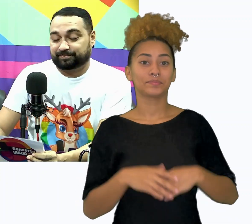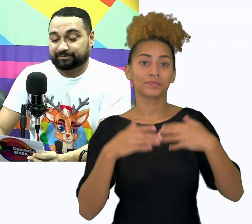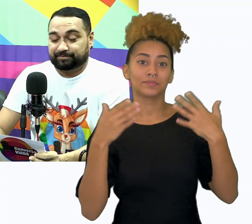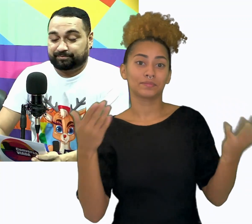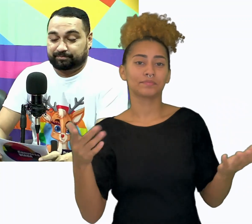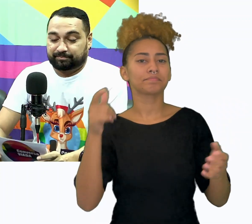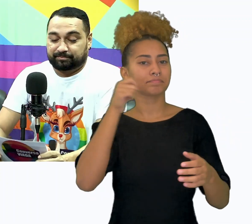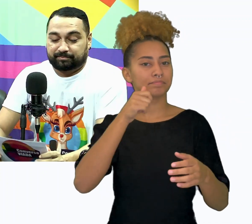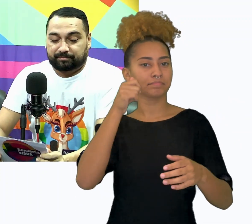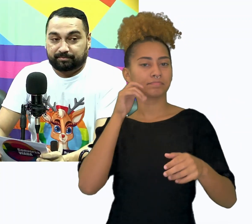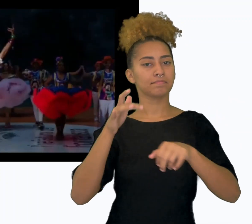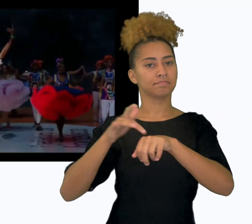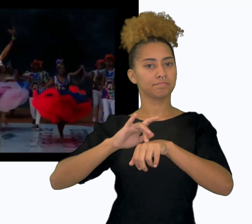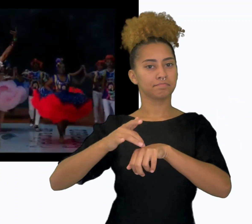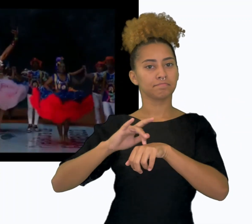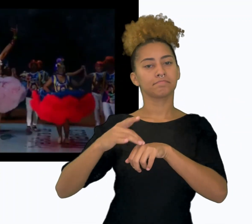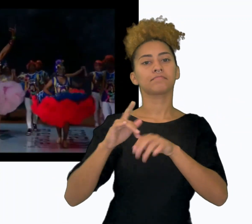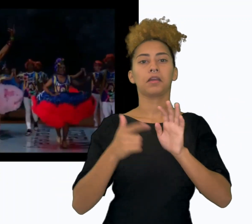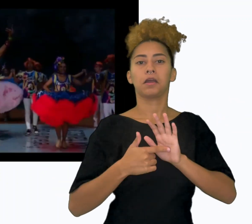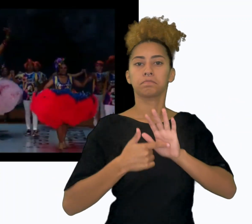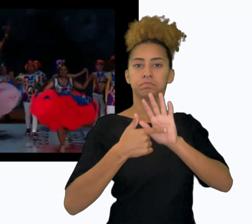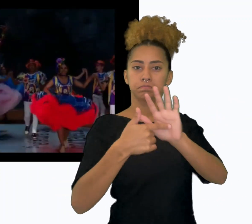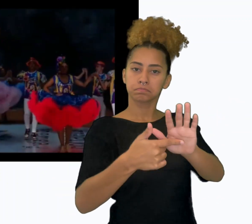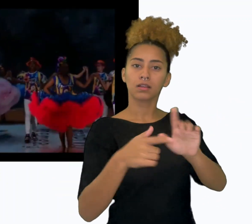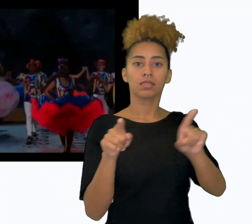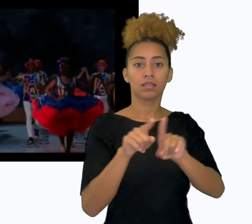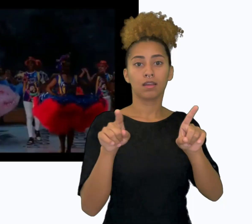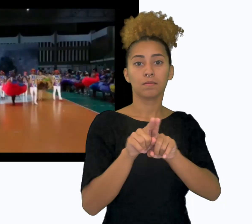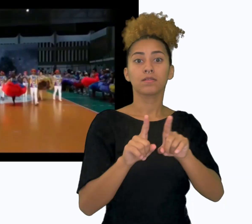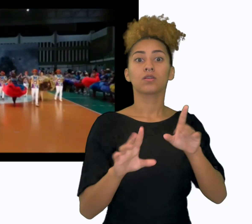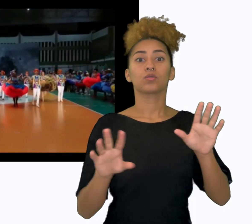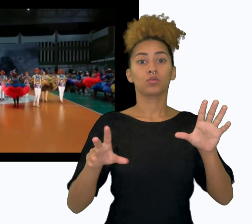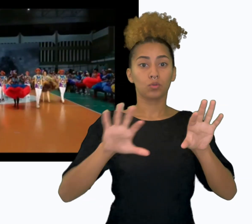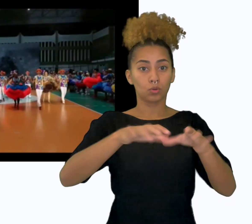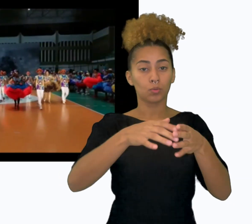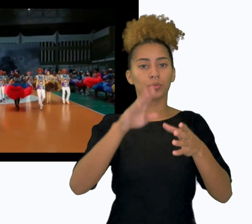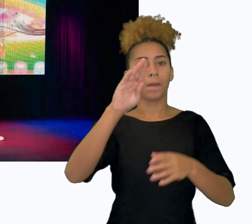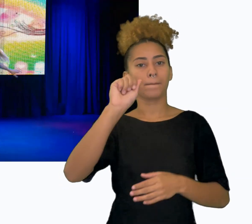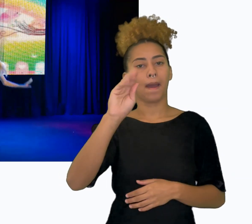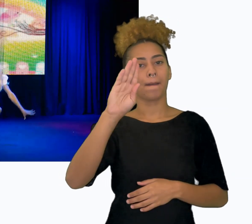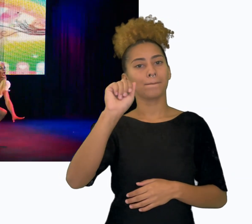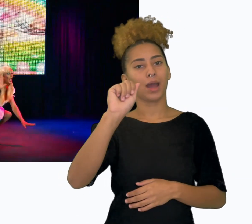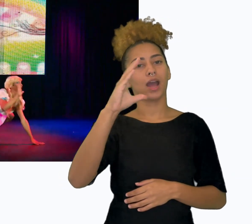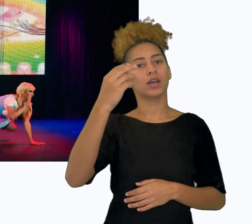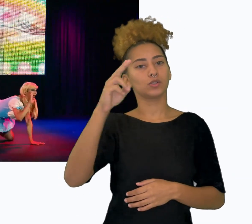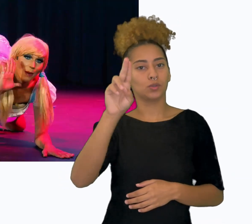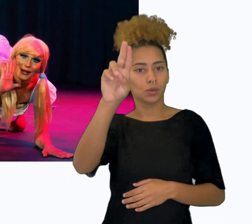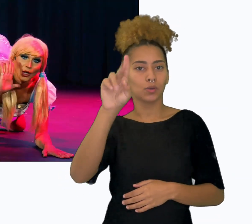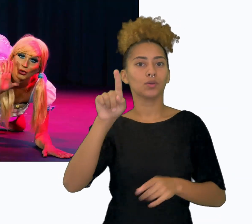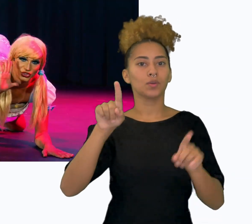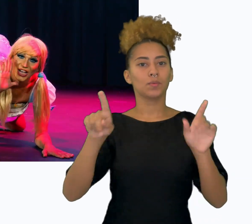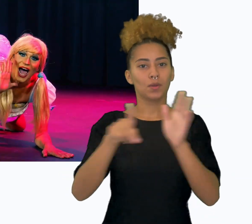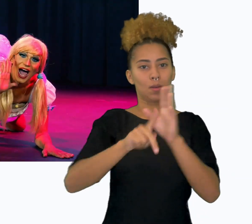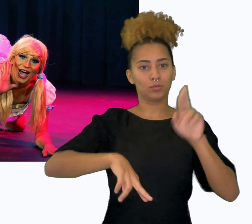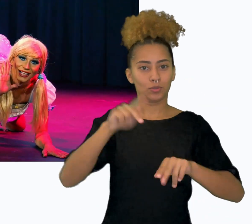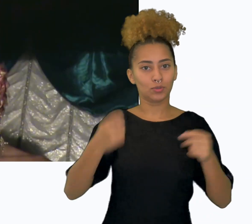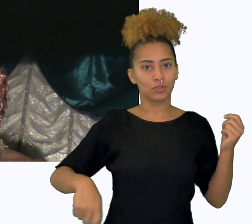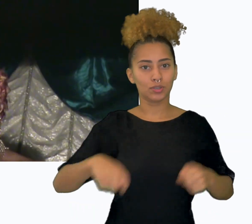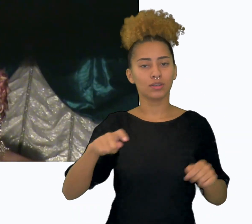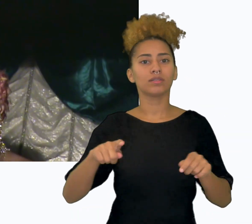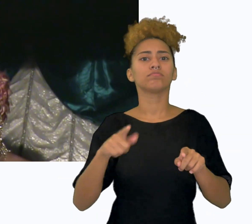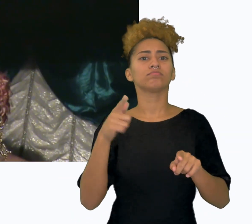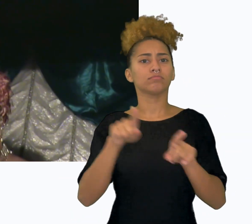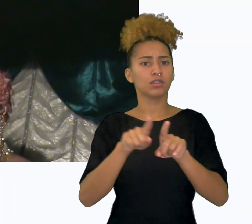diva, bailarina, apresentadora, coreógrafo da quadrilha Junina Babassu, bicampeão do Festival Globo